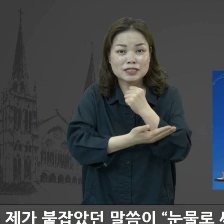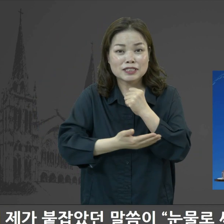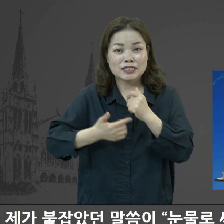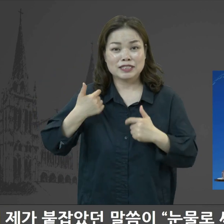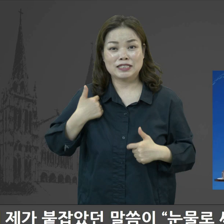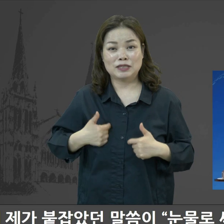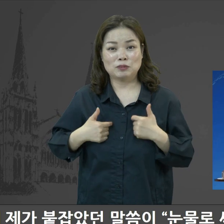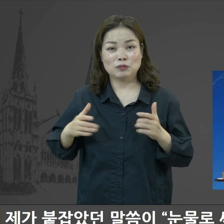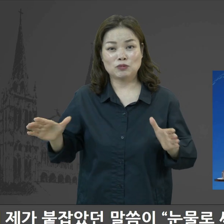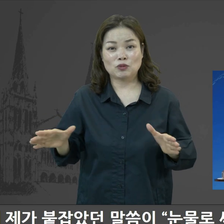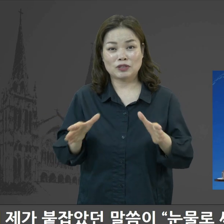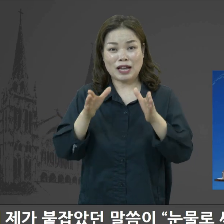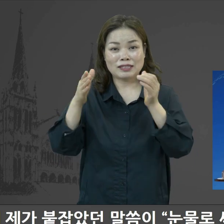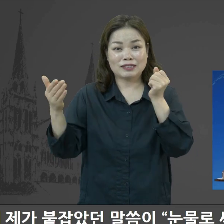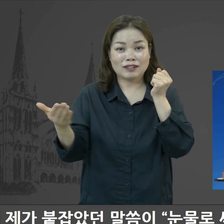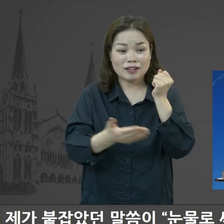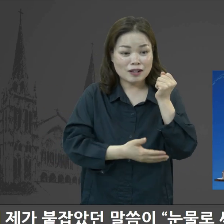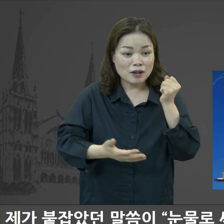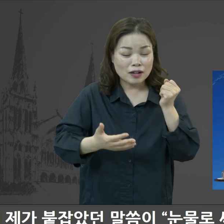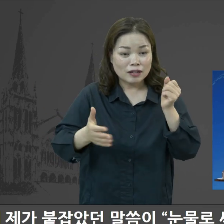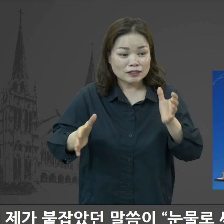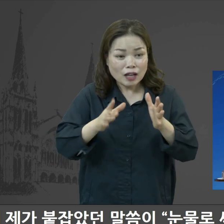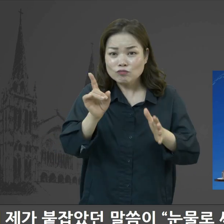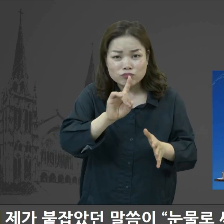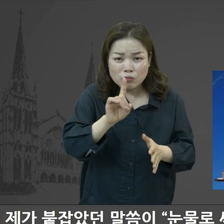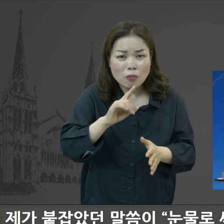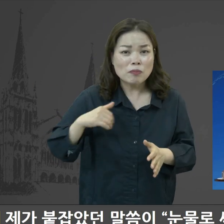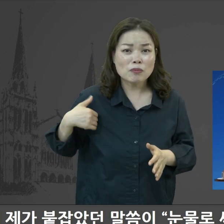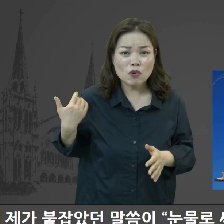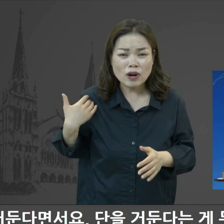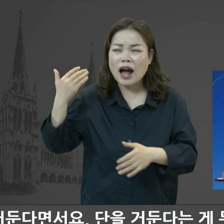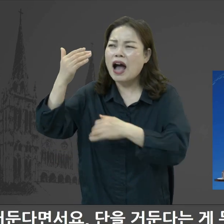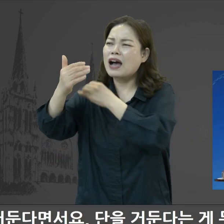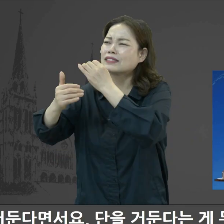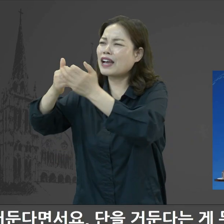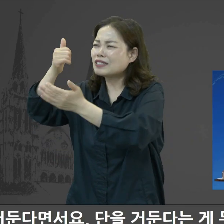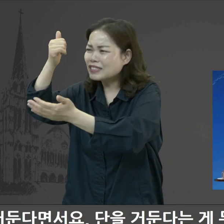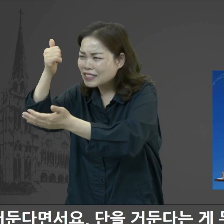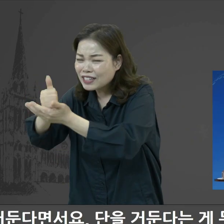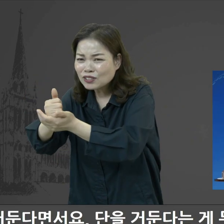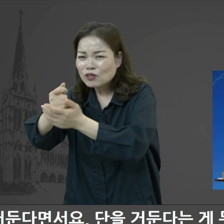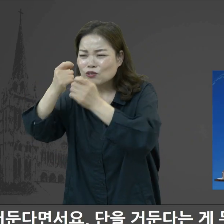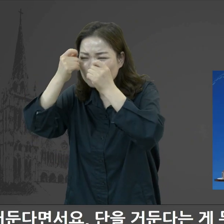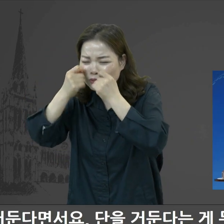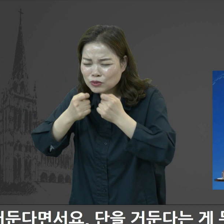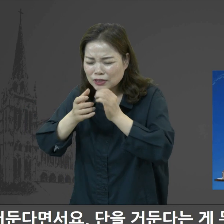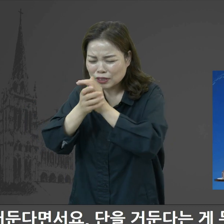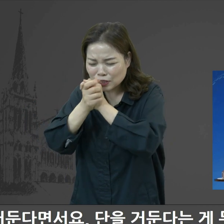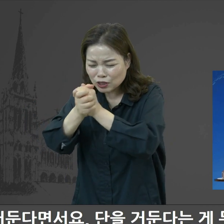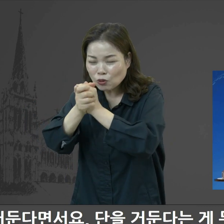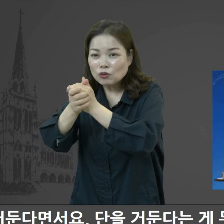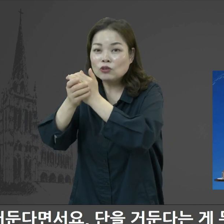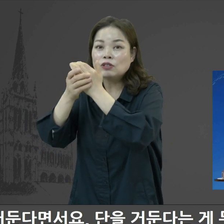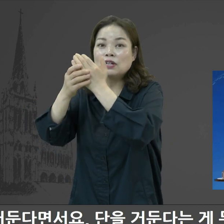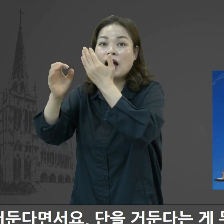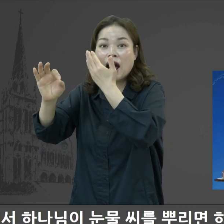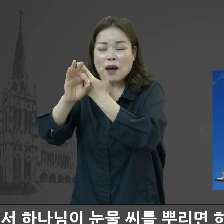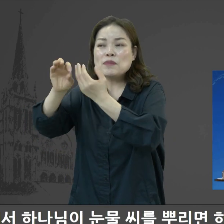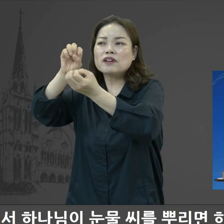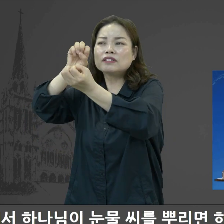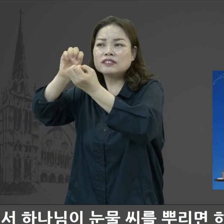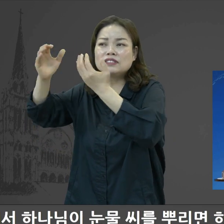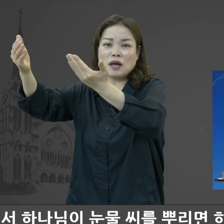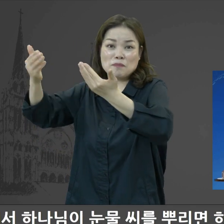단을 거둔다면서요. 단을 거둔다는 게 무슨 말인지는 모르지만 하나님 눈물로 씨를 뿌리면 하나님이 응답 주시겠다는 그